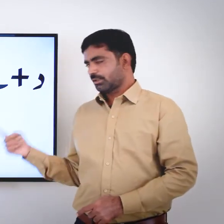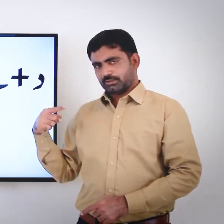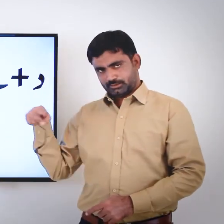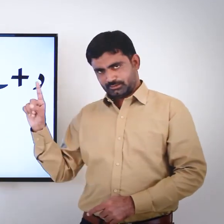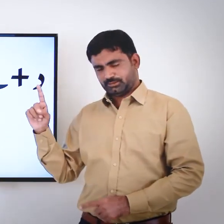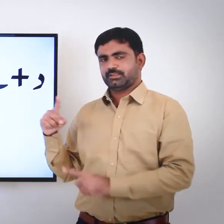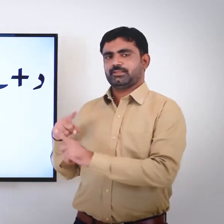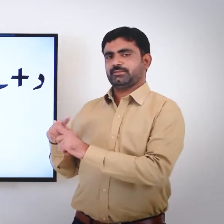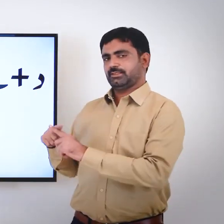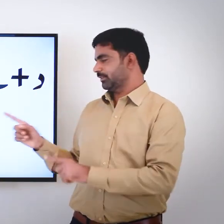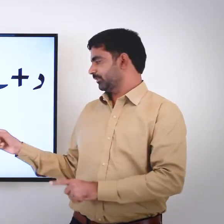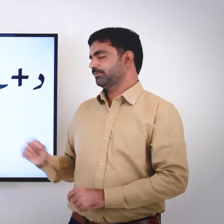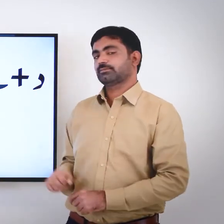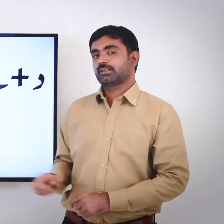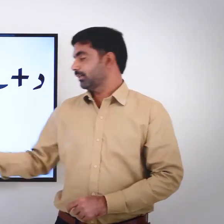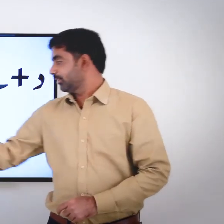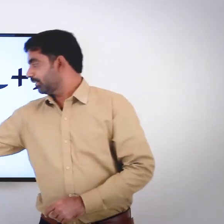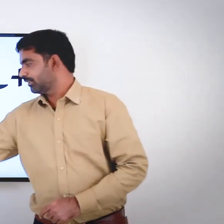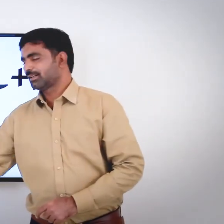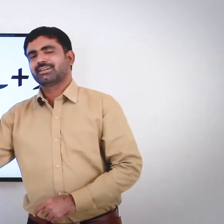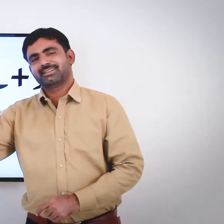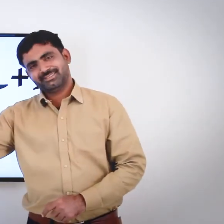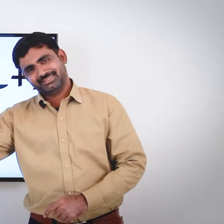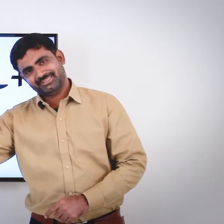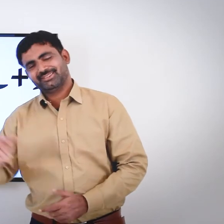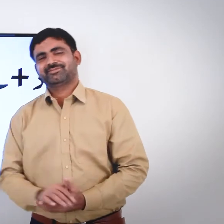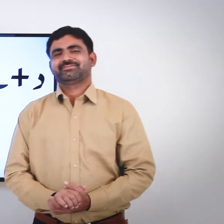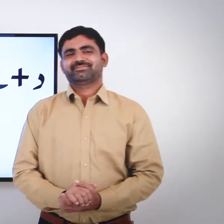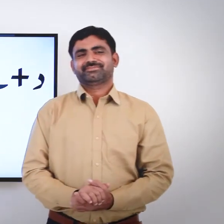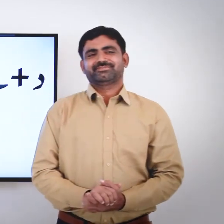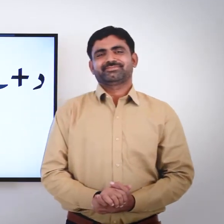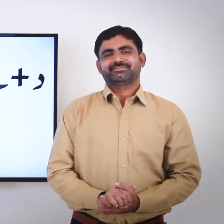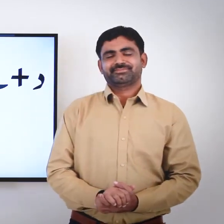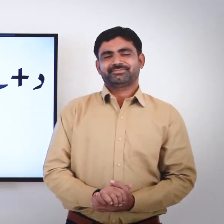دی غلط، دے بالکل درست۔